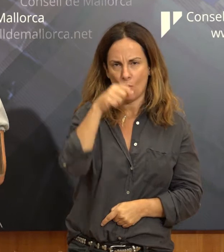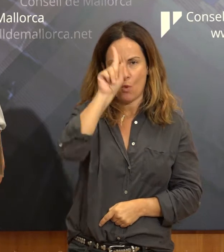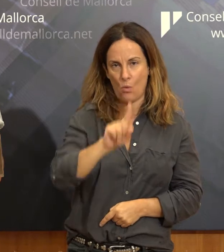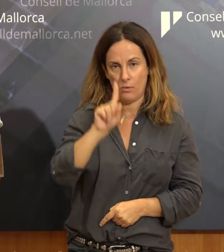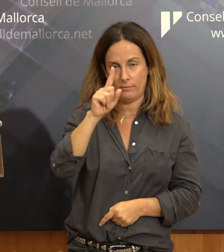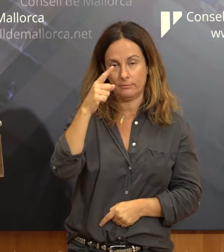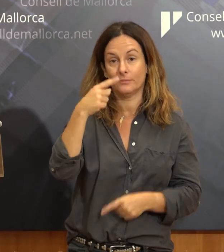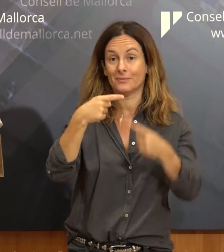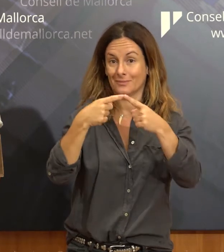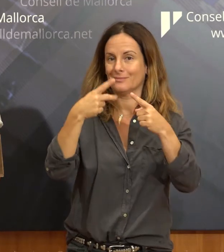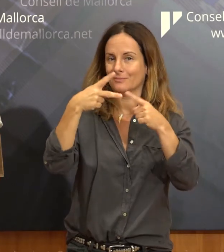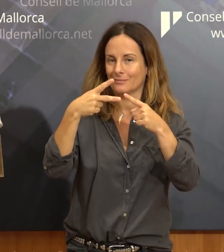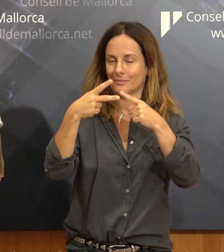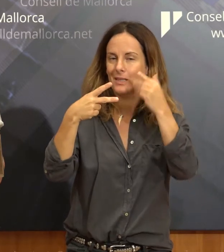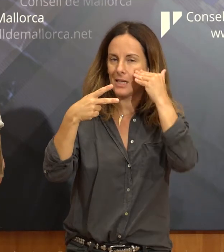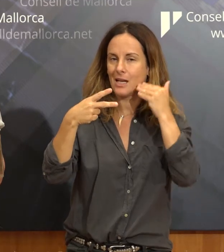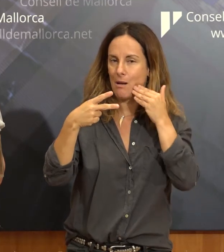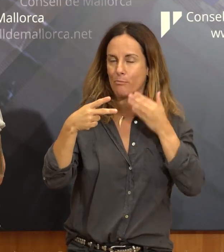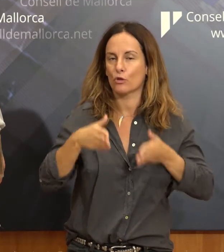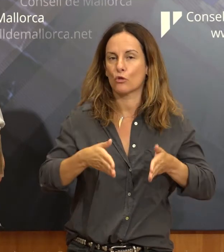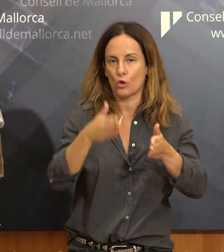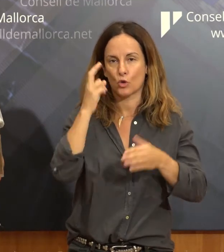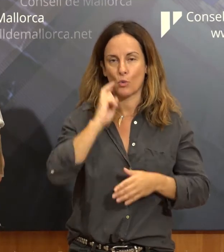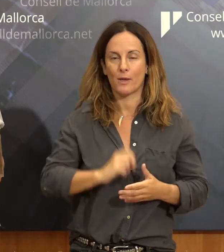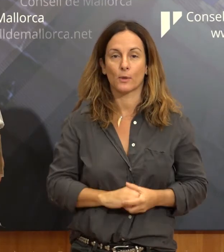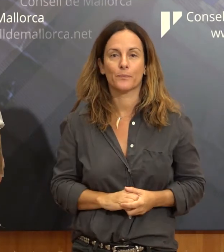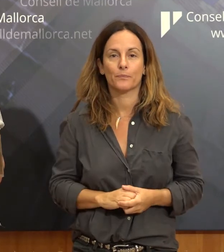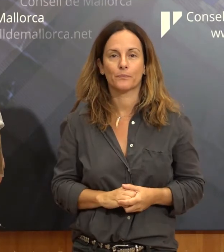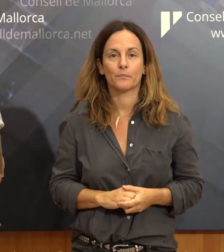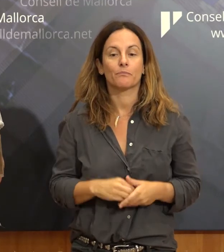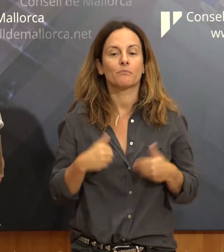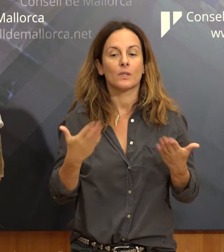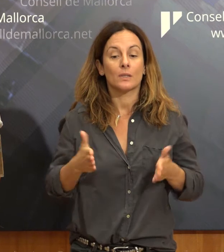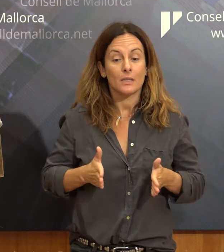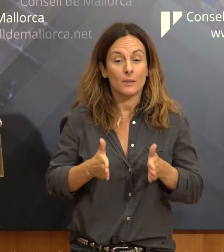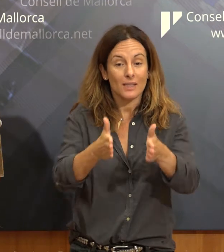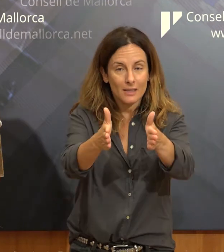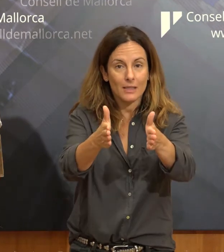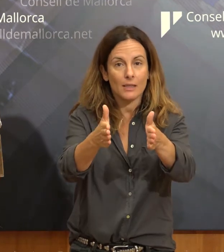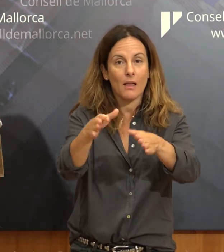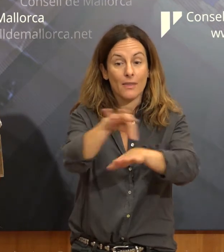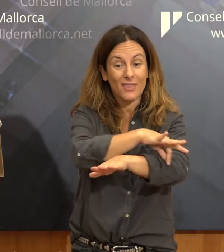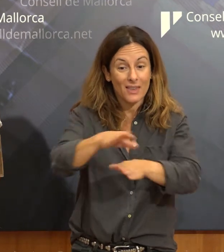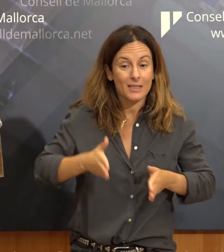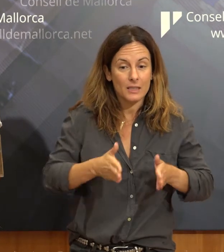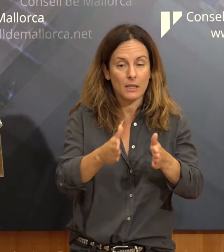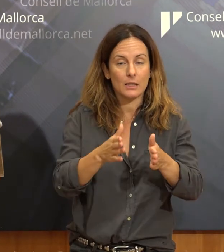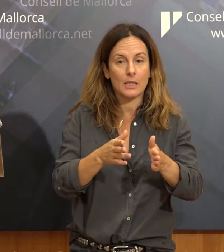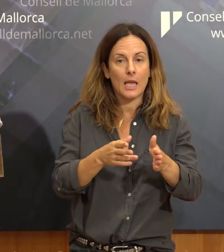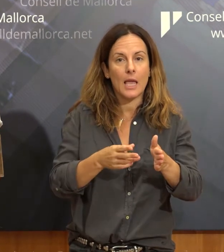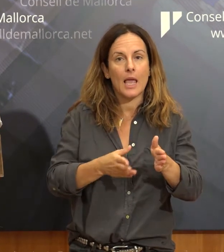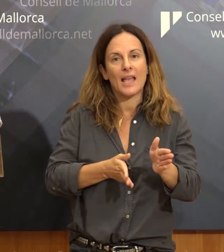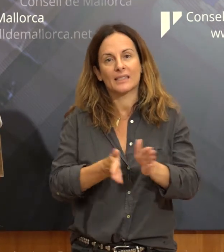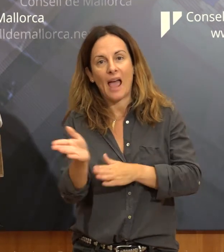que tant la configuració de la via, és a dir, el traçat de la via, en les entrades i sortides que té de